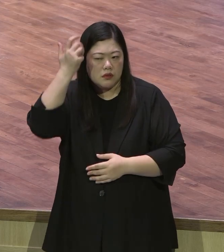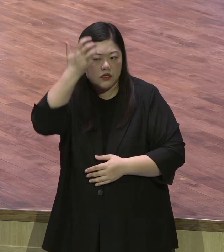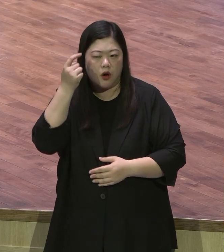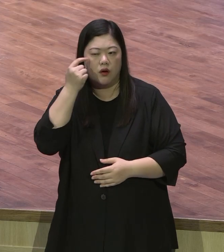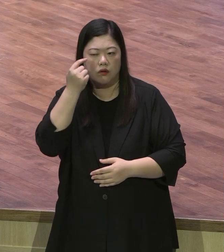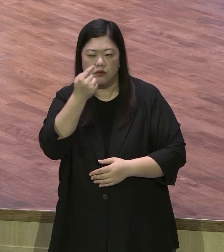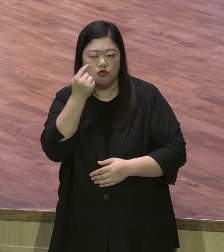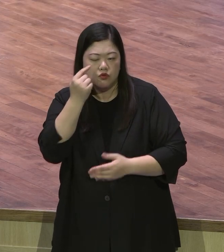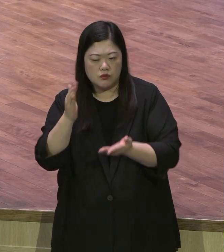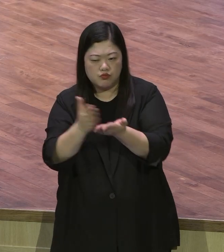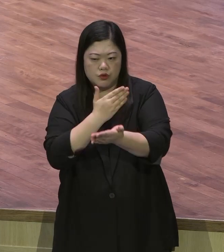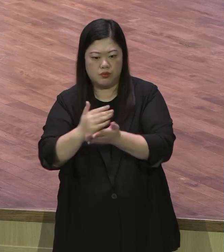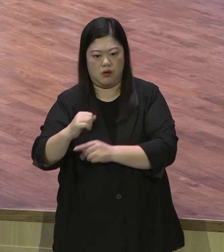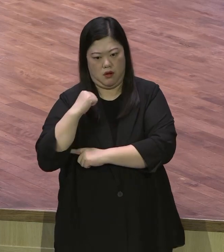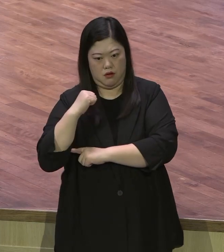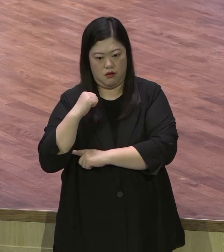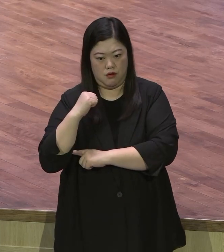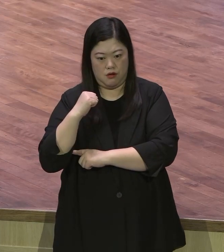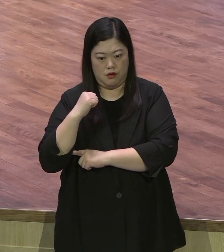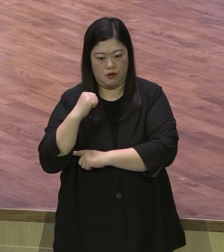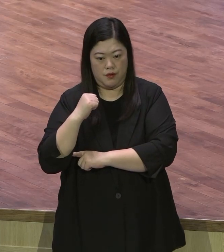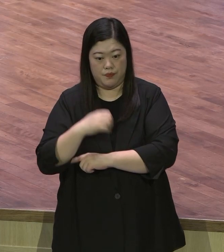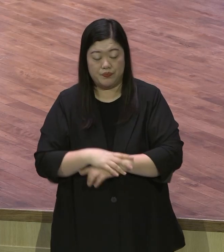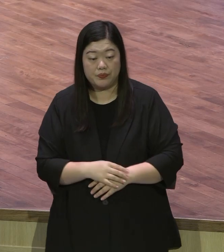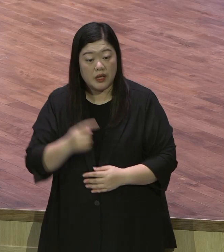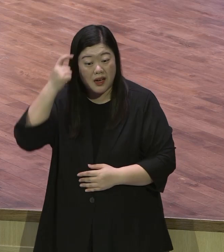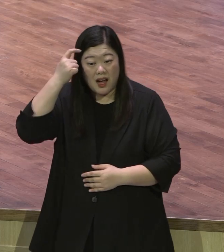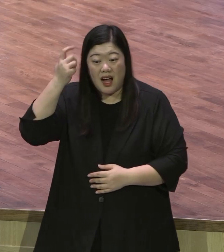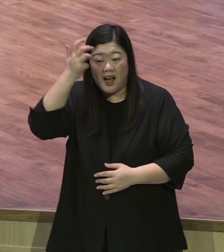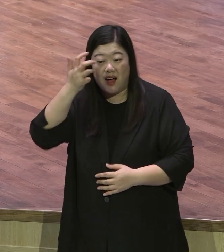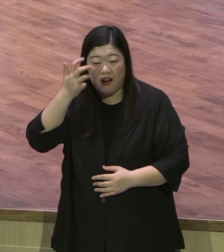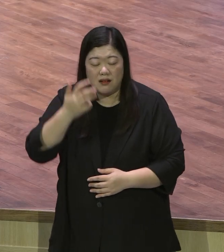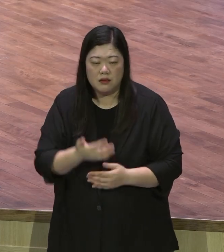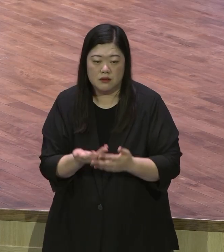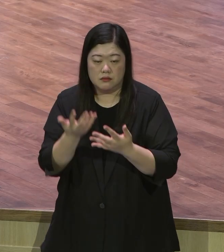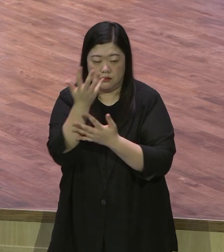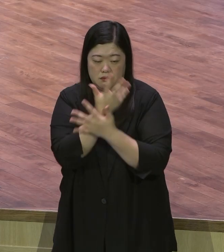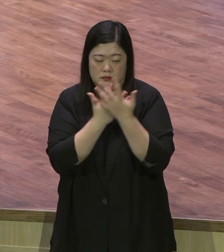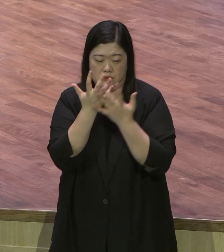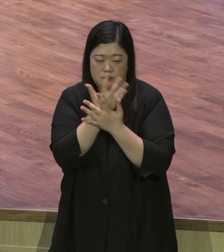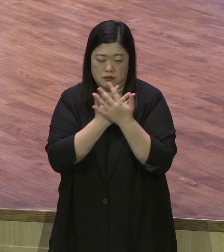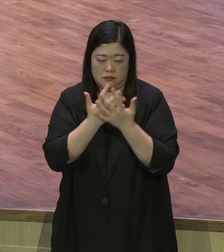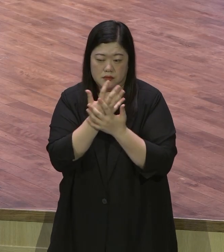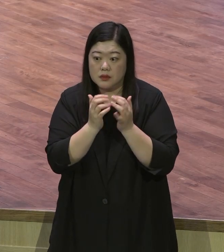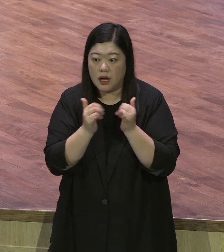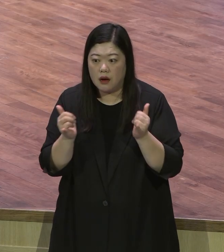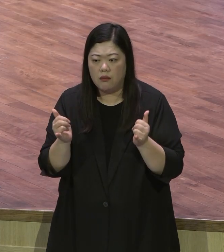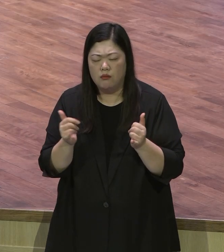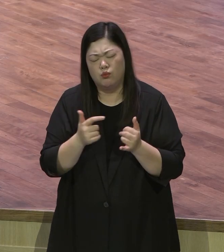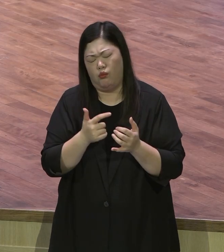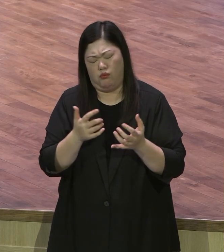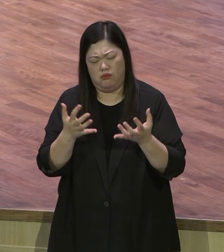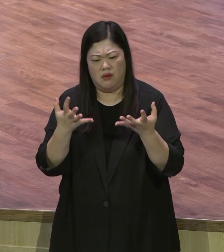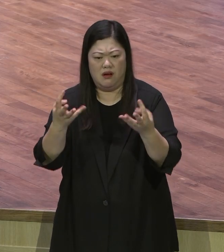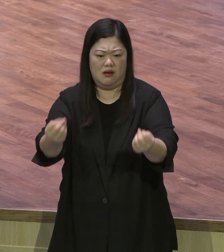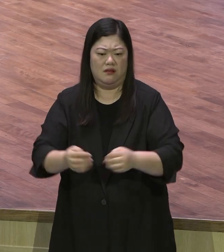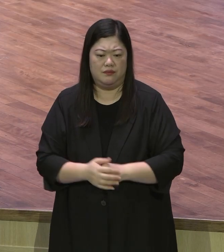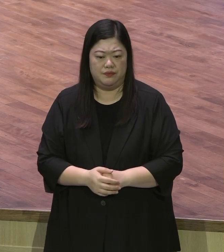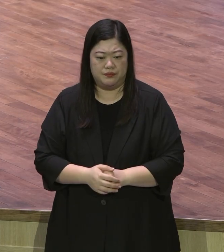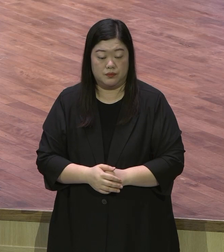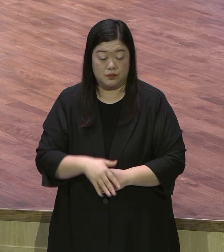이렇게 보면 영적 분별력이 없는 사람들이 참 많아요. 영적 분별력이